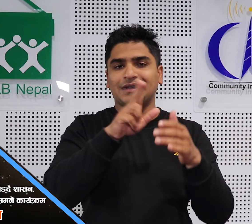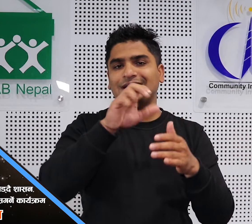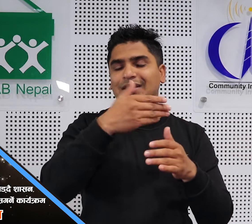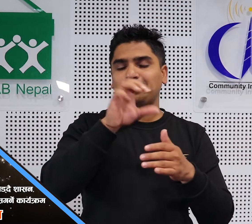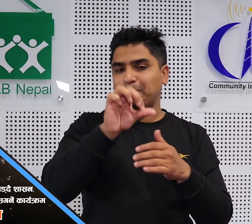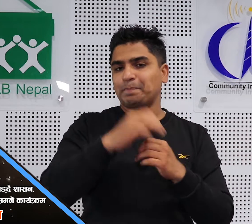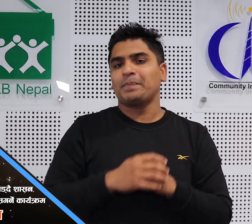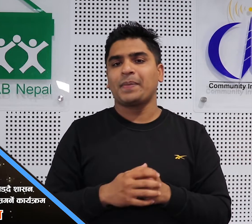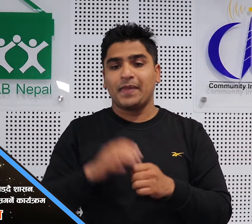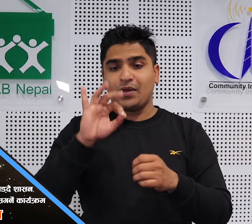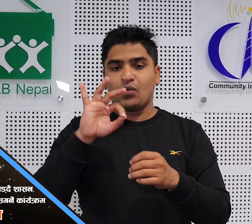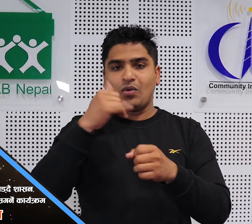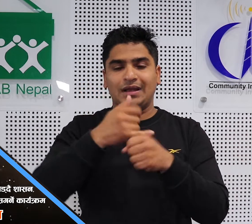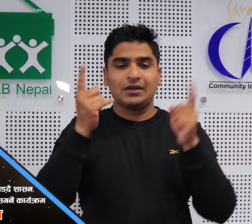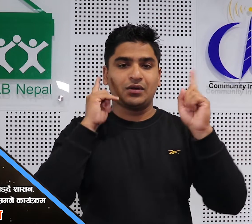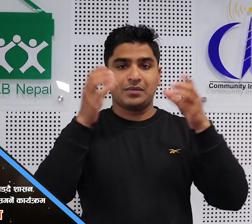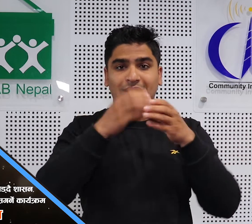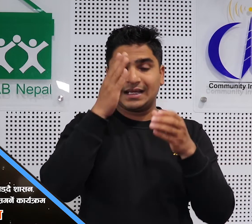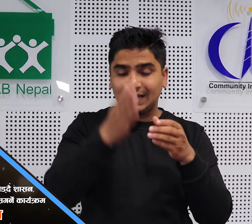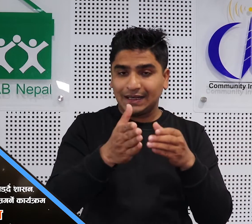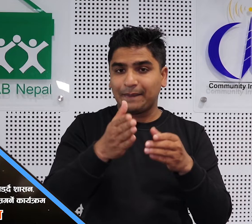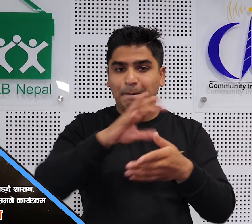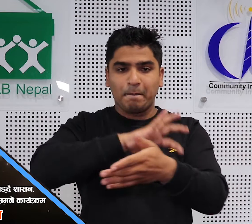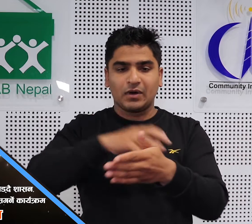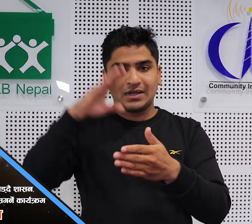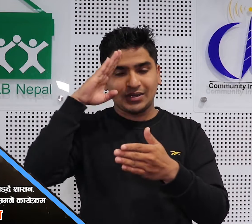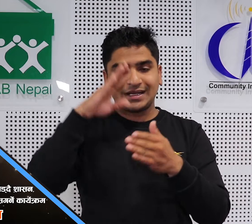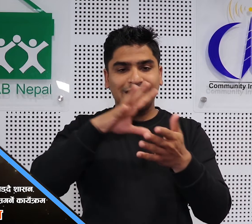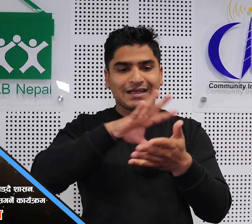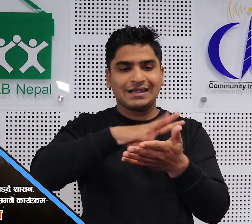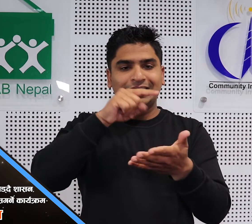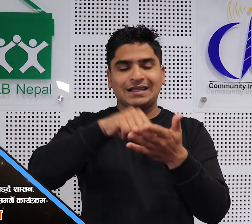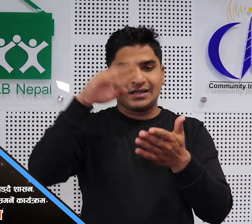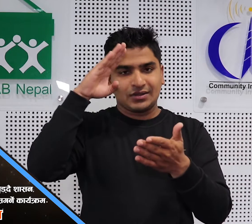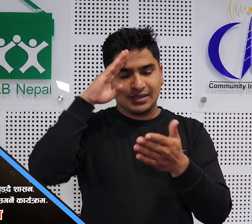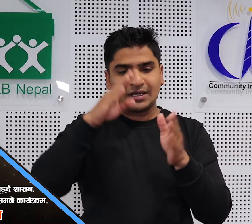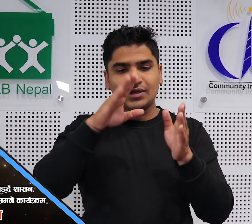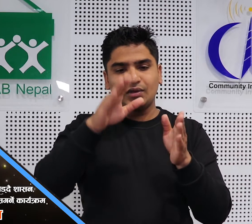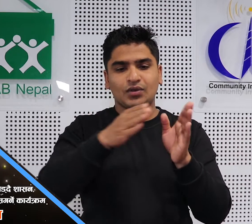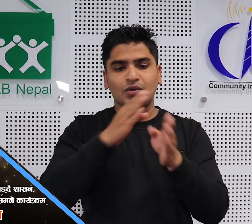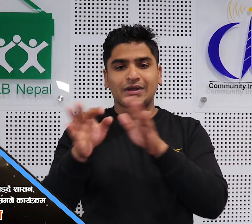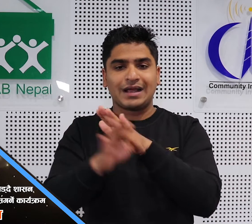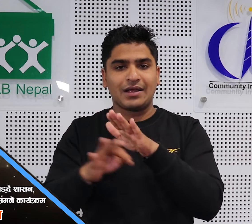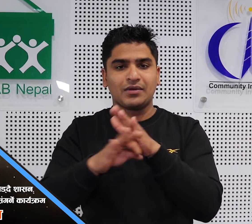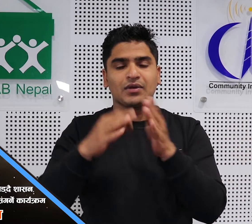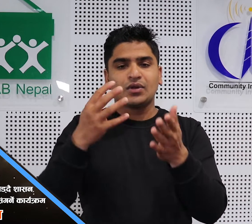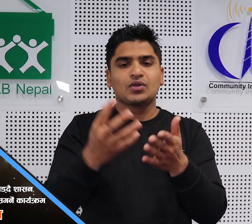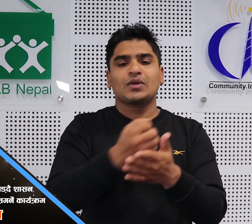वालिङ नगरपालिकाले चाहिँ प्रदेश सरकार र केन्द्रीय सरकारको योजना आयोग अनि हाम्रो सङ्घीय मामिला मन्त्रालय त्यसै